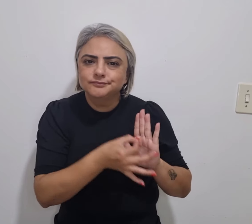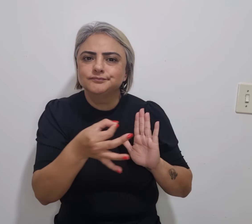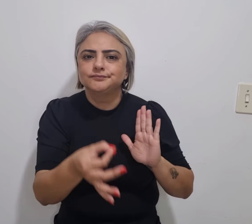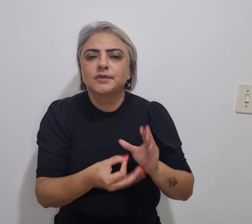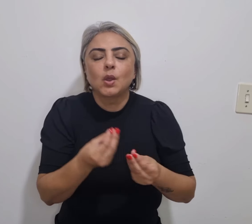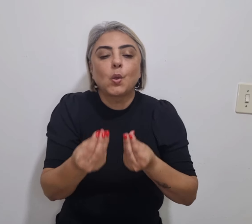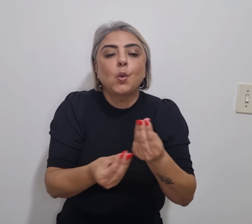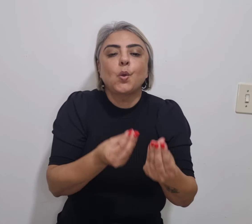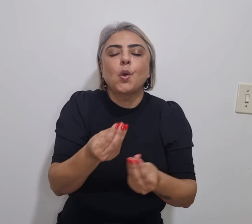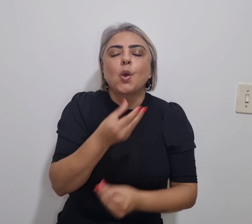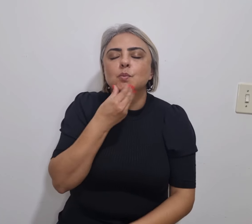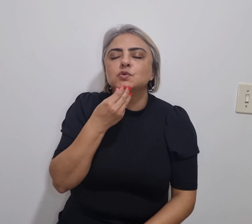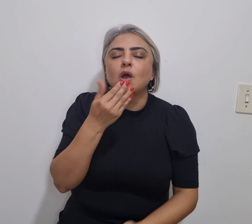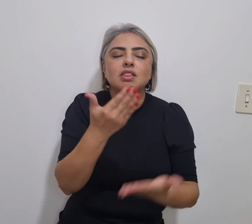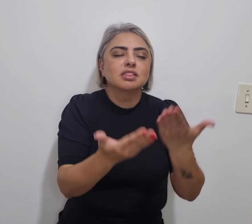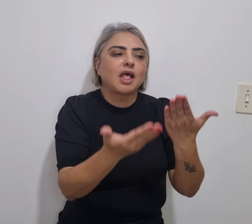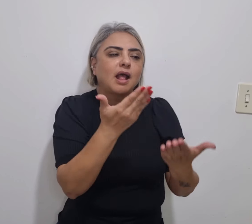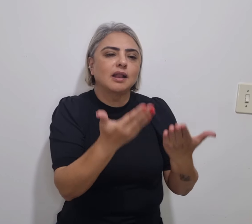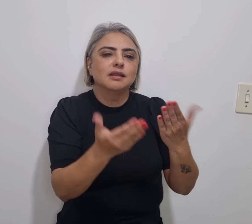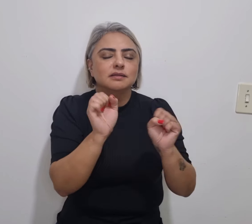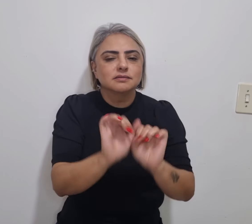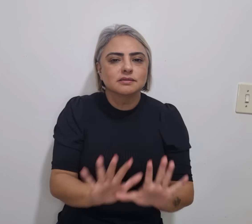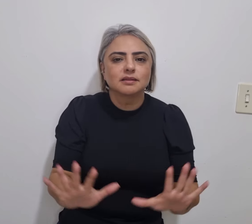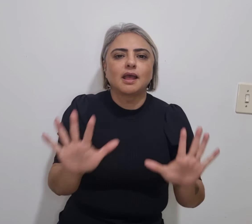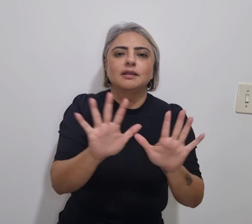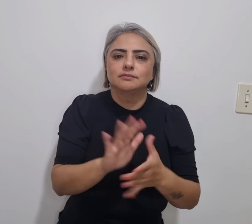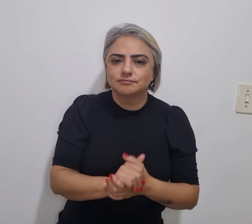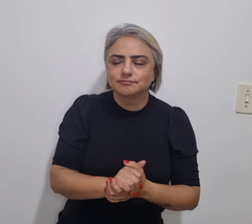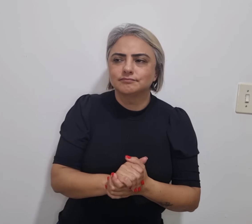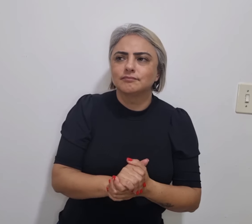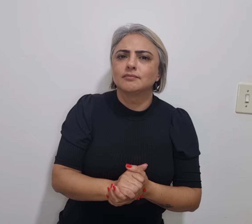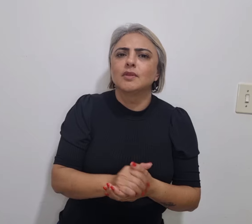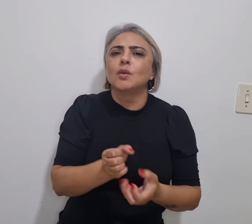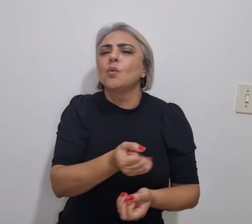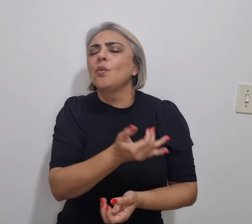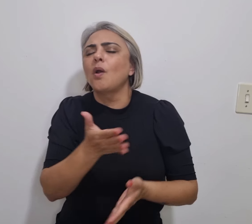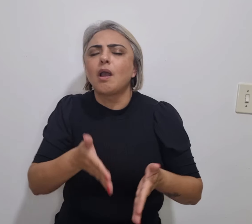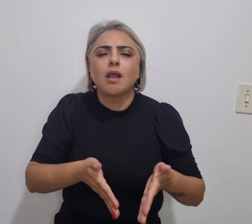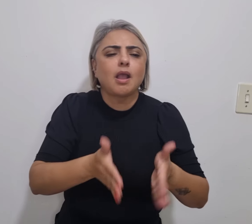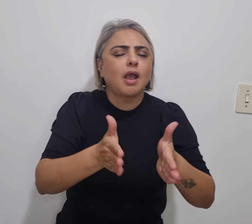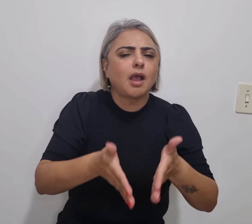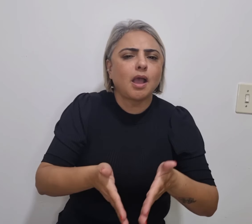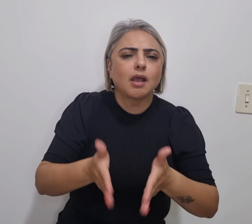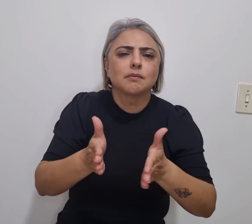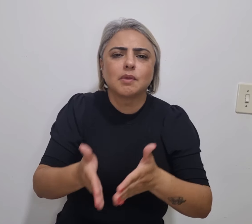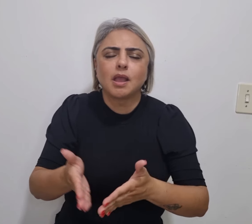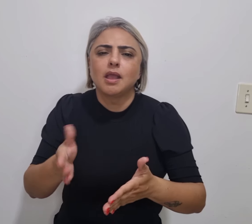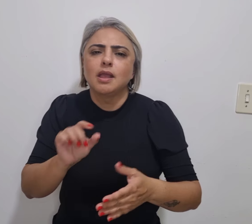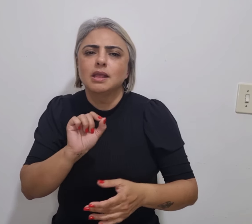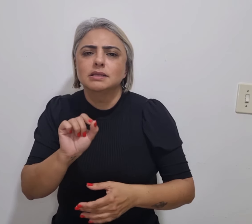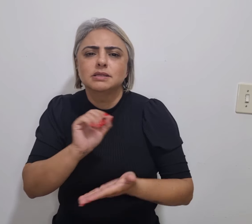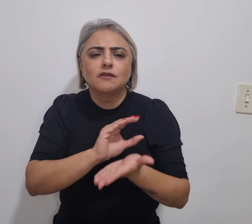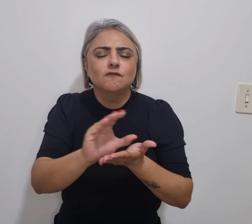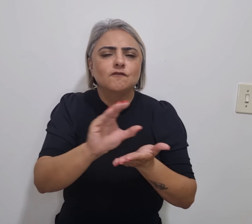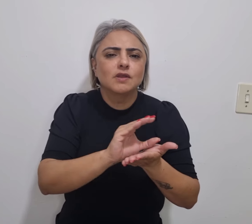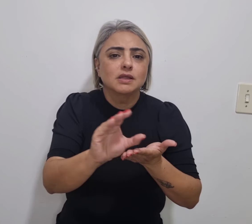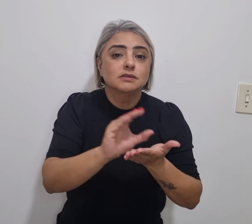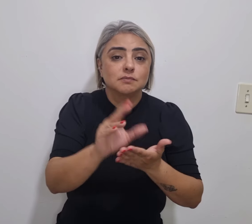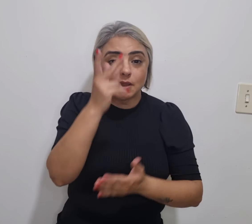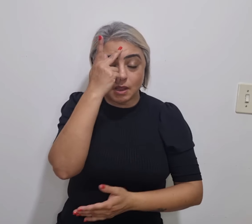Como o senhor analisa esse cenário? Que caminhos trilhar em termos de investimentos para uma